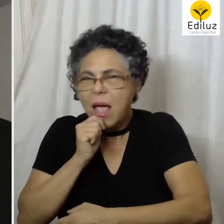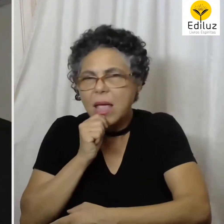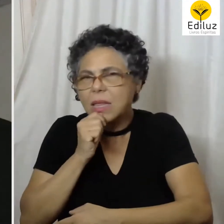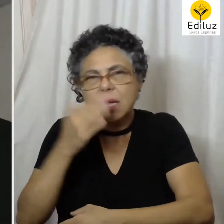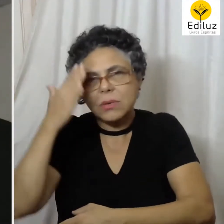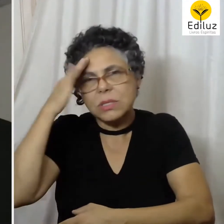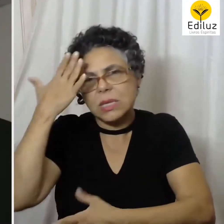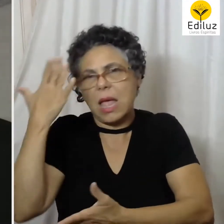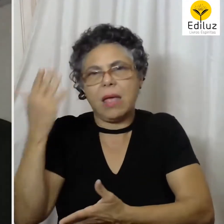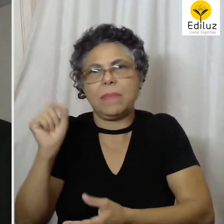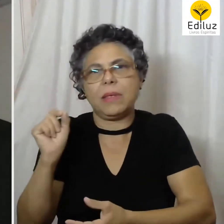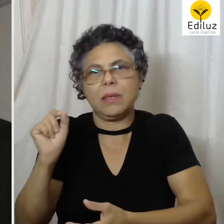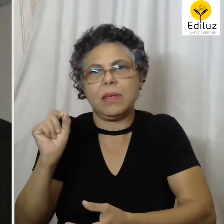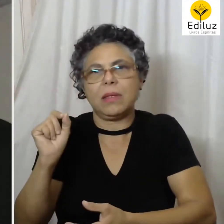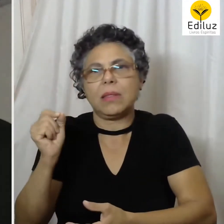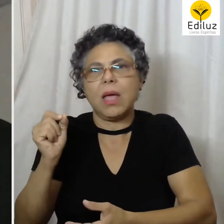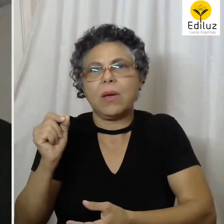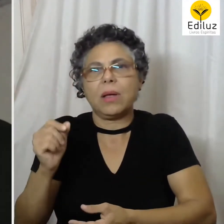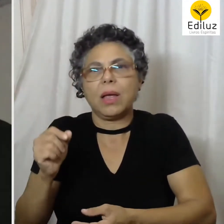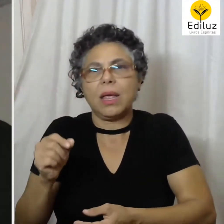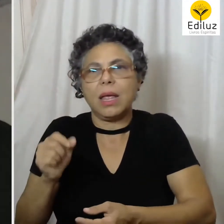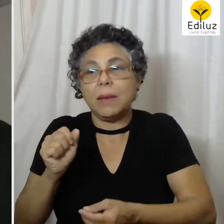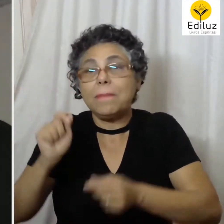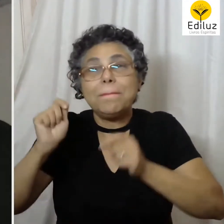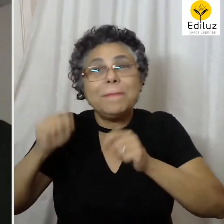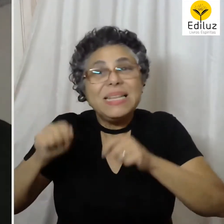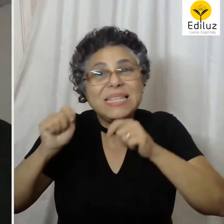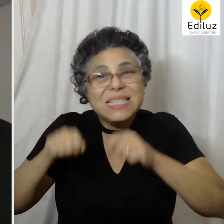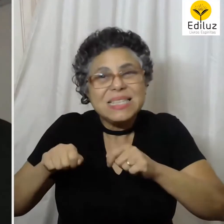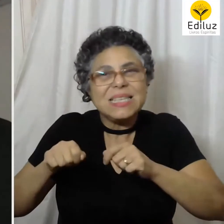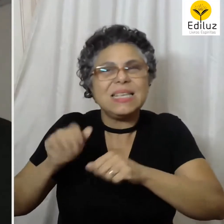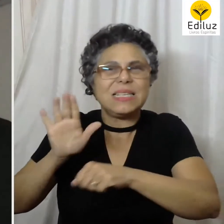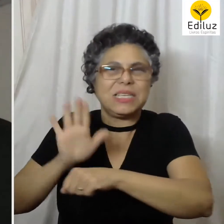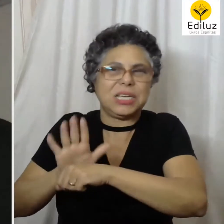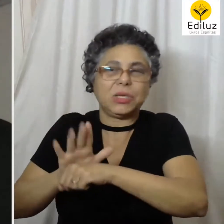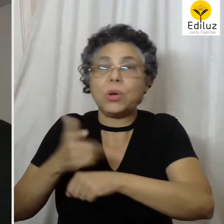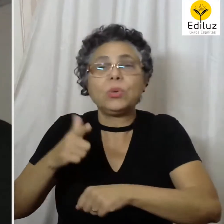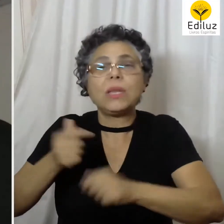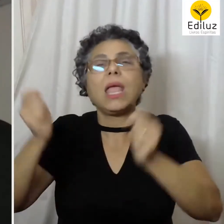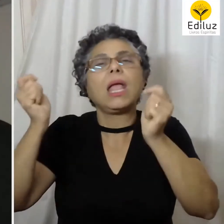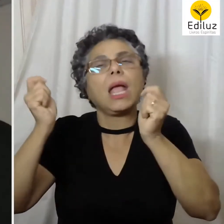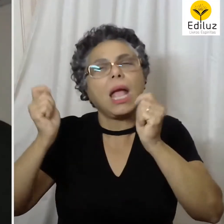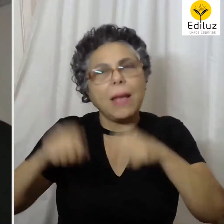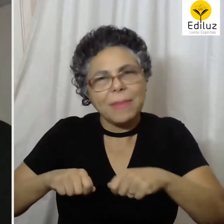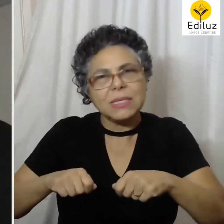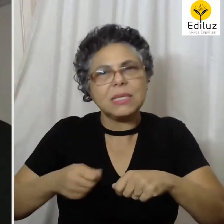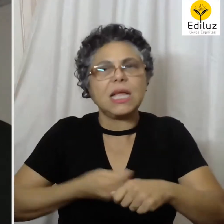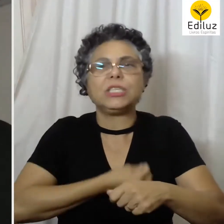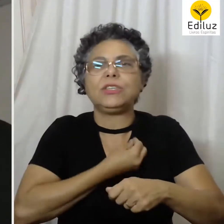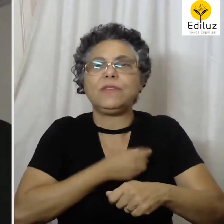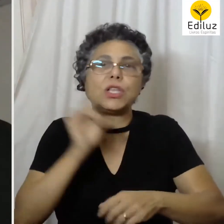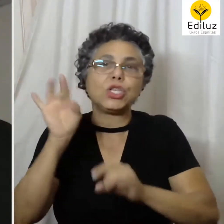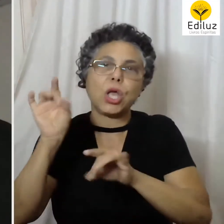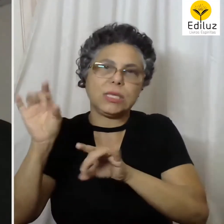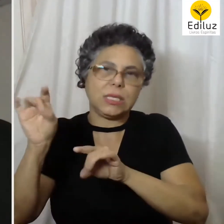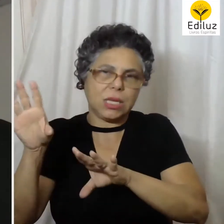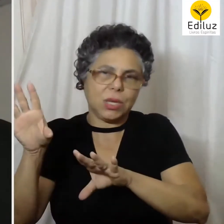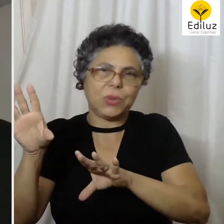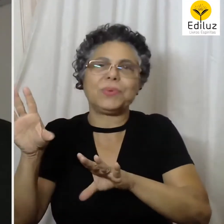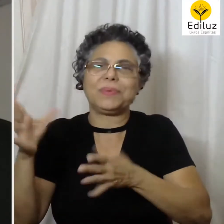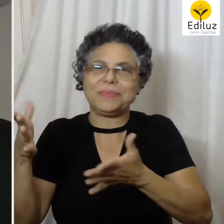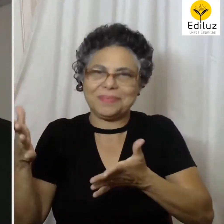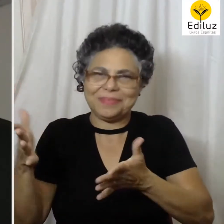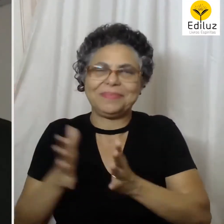o que chamamos na psicologia de anomia, a incapacidade de sobreviver por si mesmo, de estabelecer suas